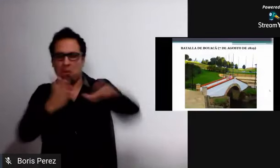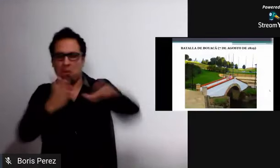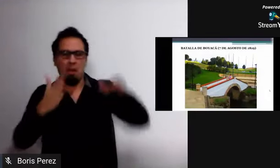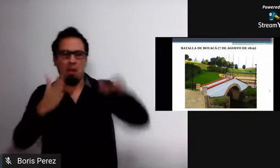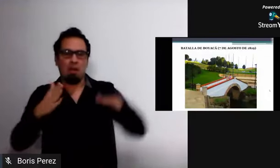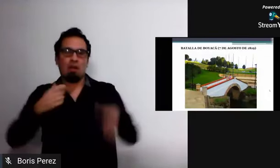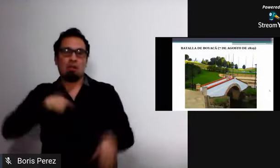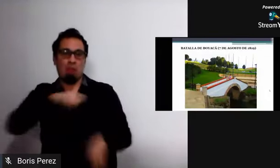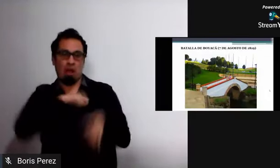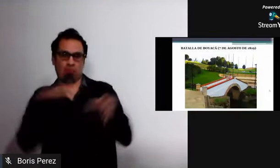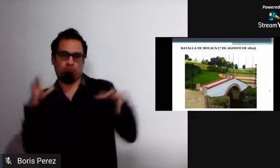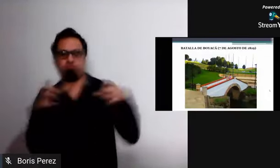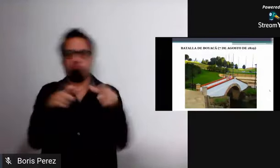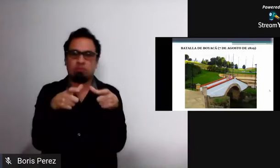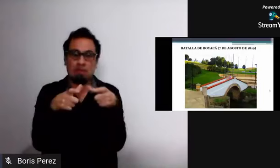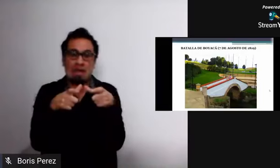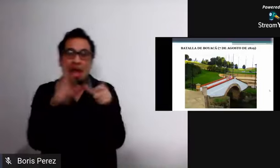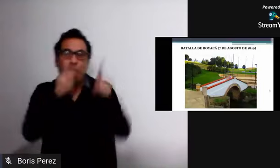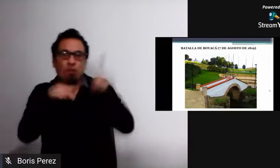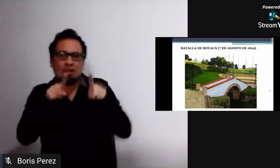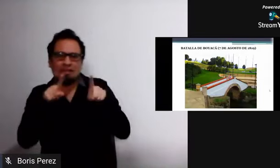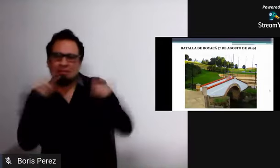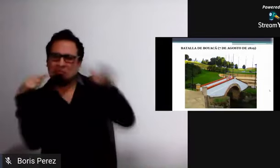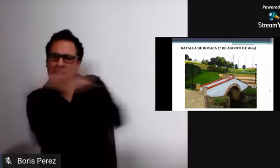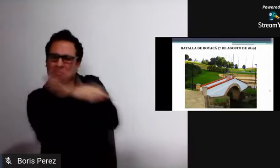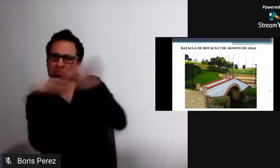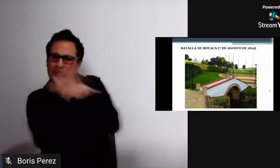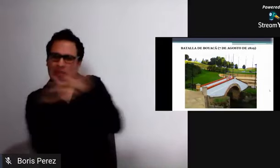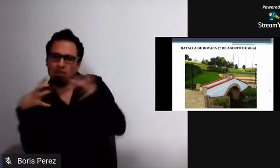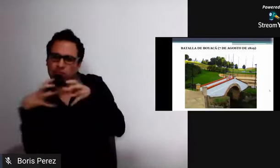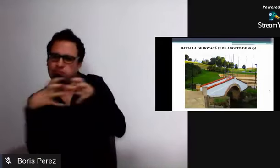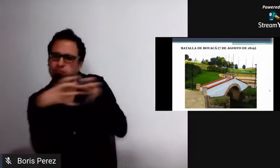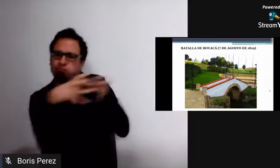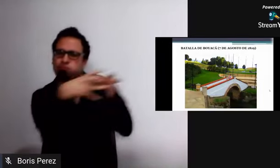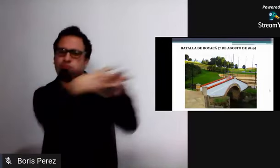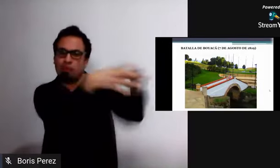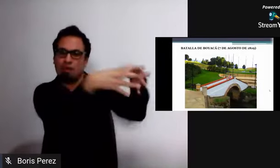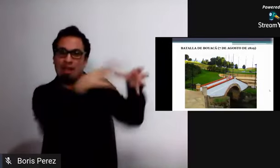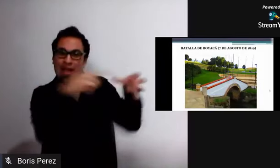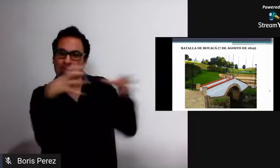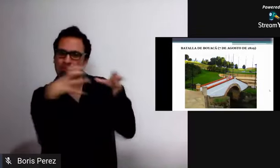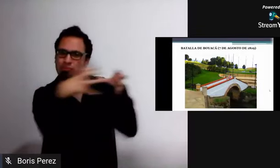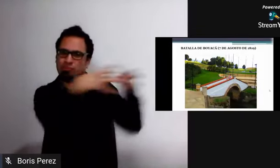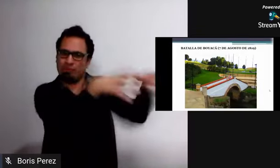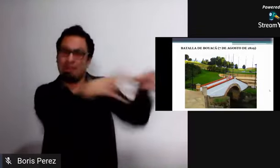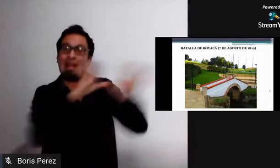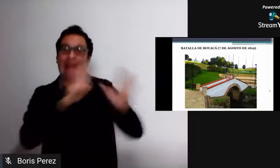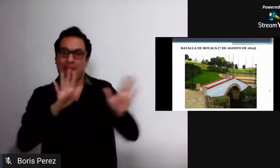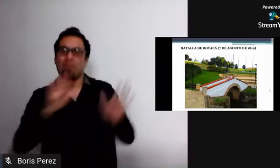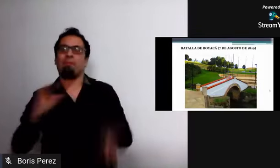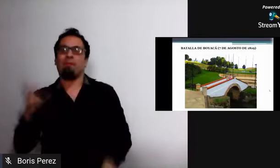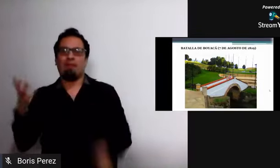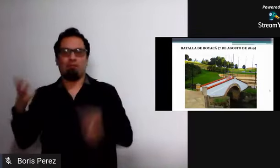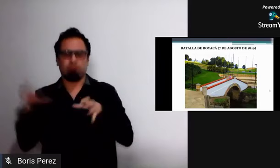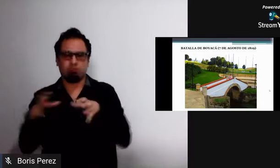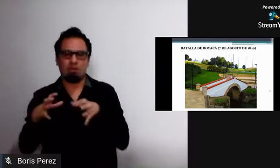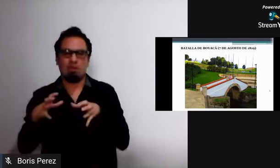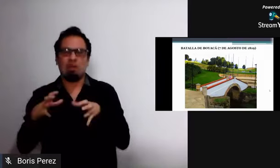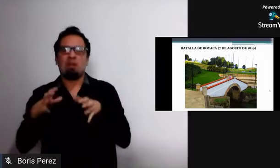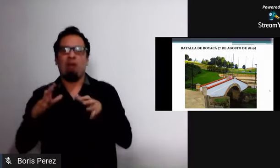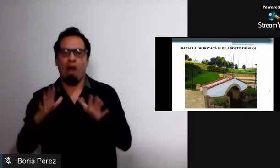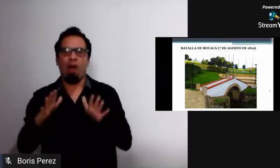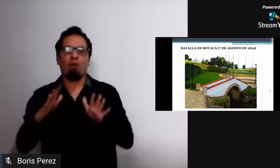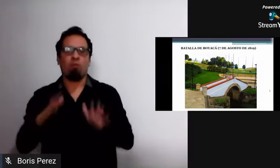del municipio de Paipa, en donde ellos libran una batalla contra el ejército de España y en medio de esa batalla y de